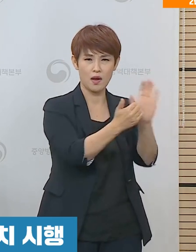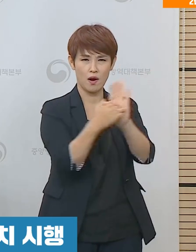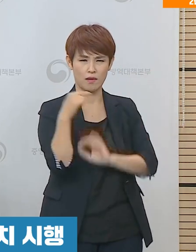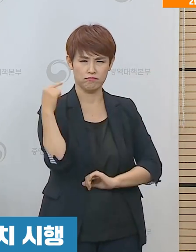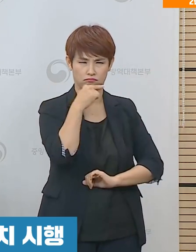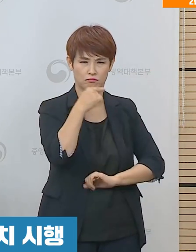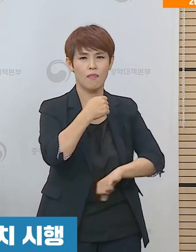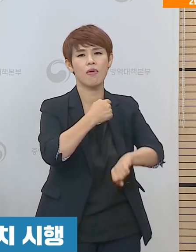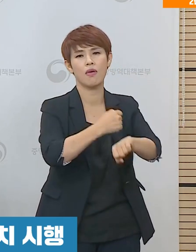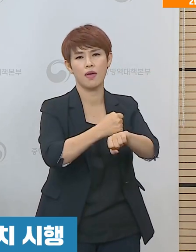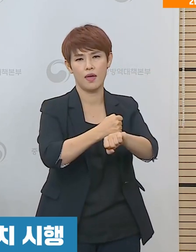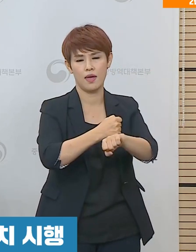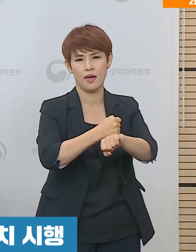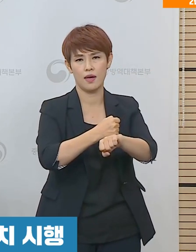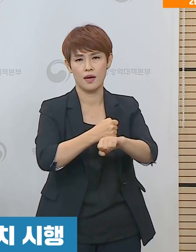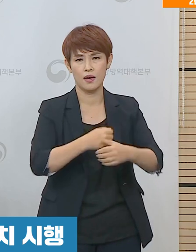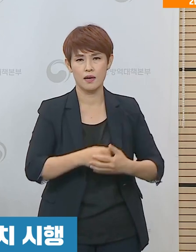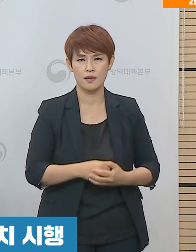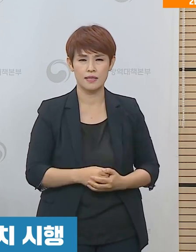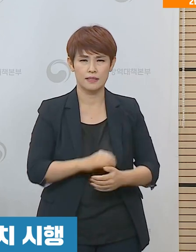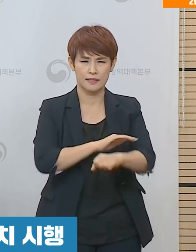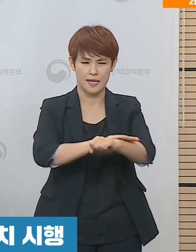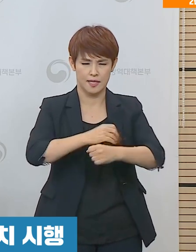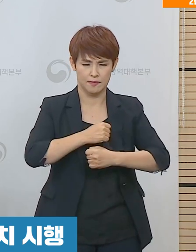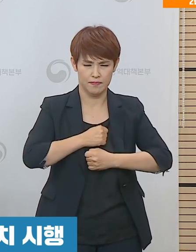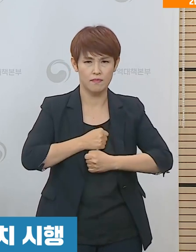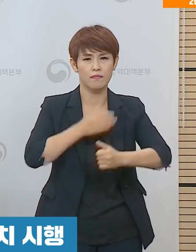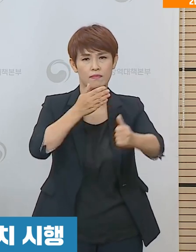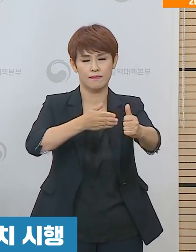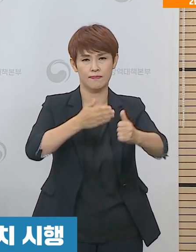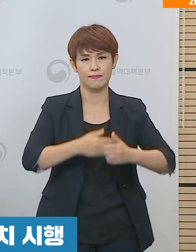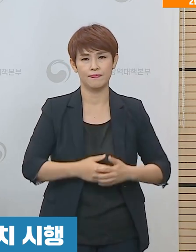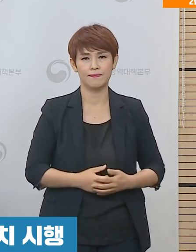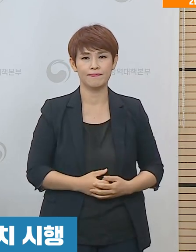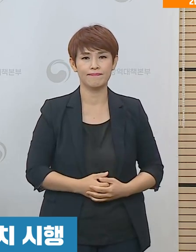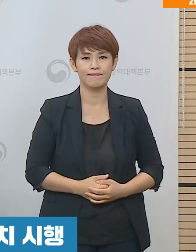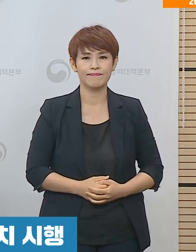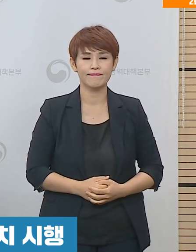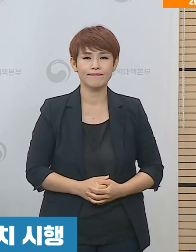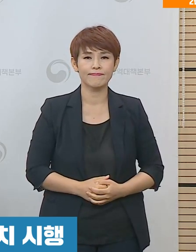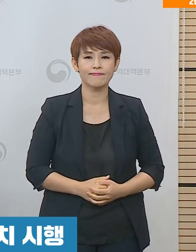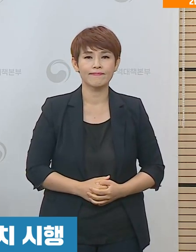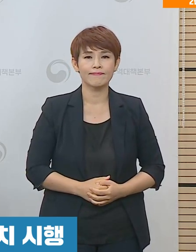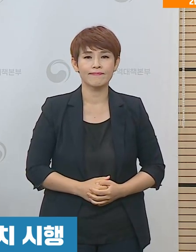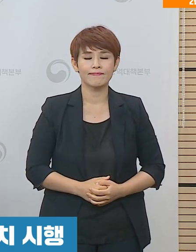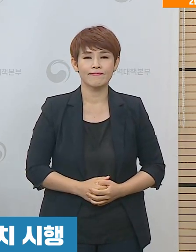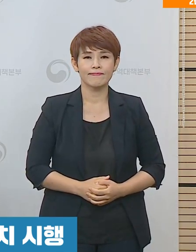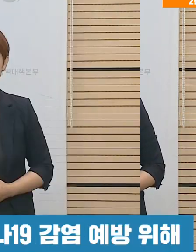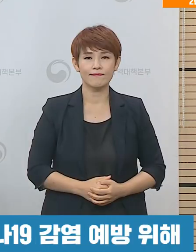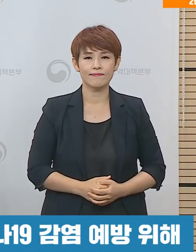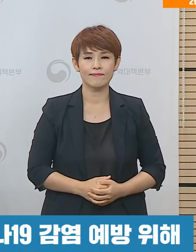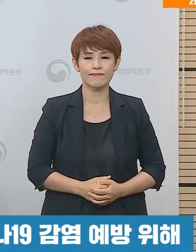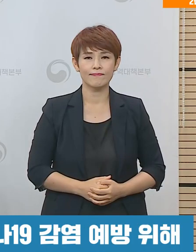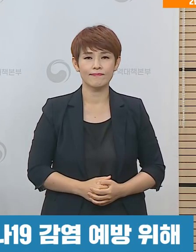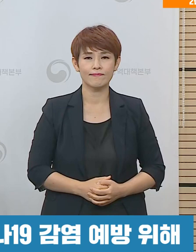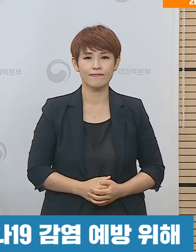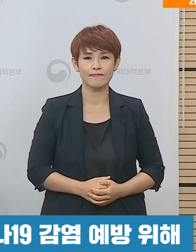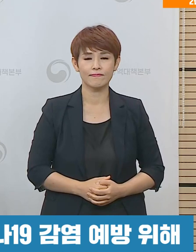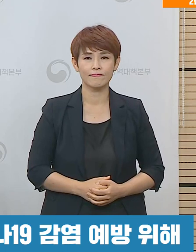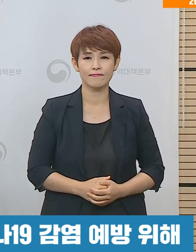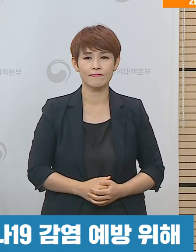조치가 시행되기 때문에 철저하게 이행해 주시기를 거듭 부탁 올립니다.